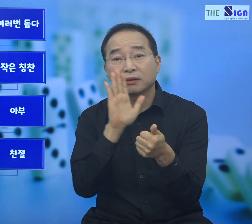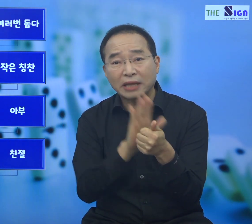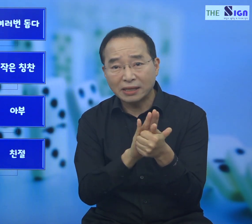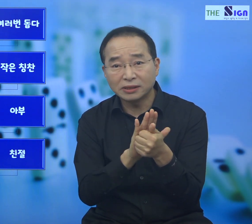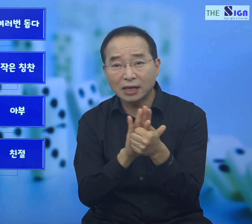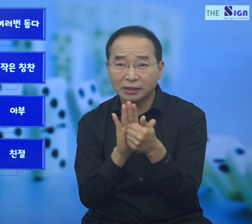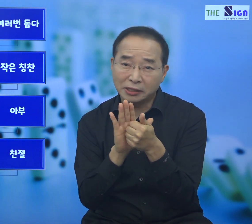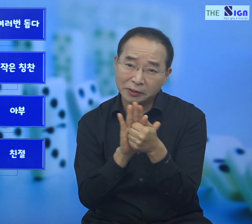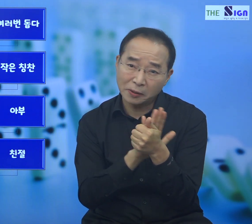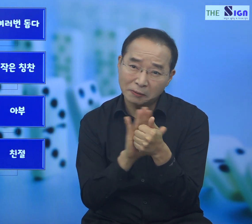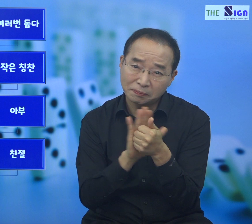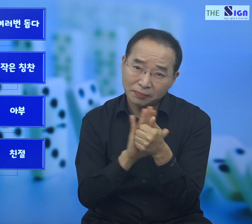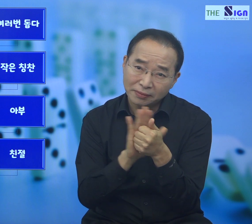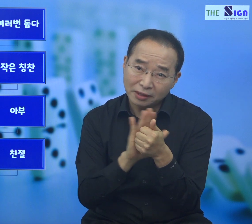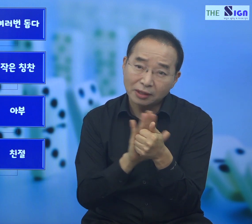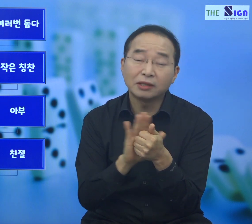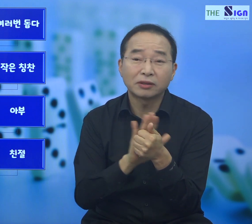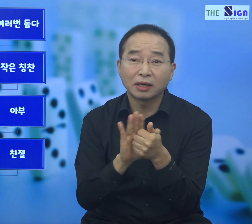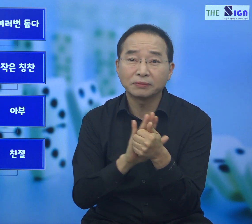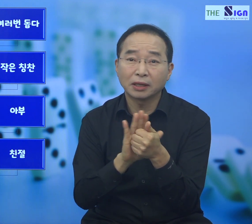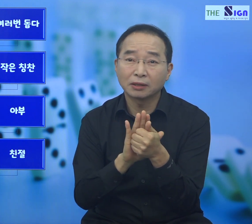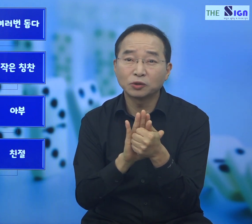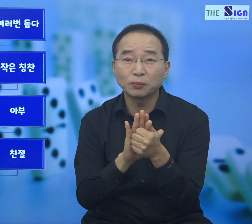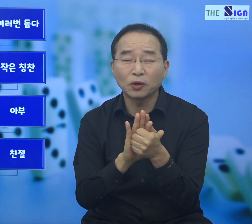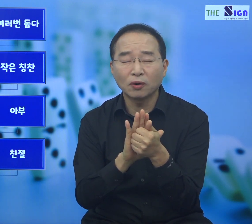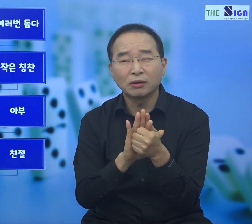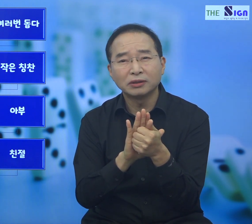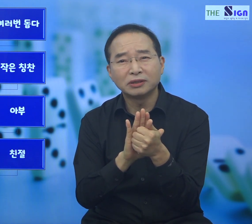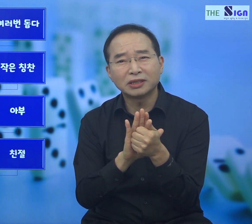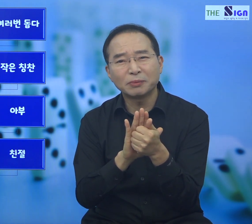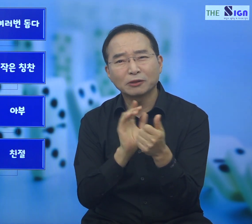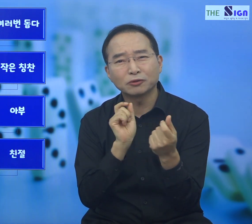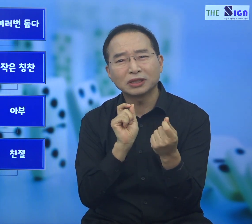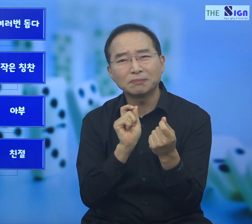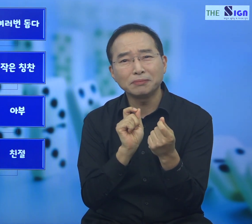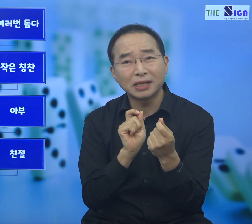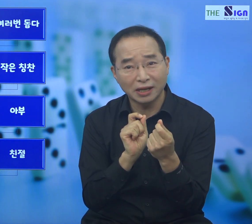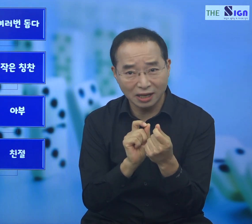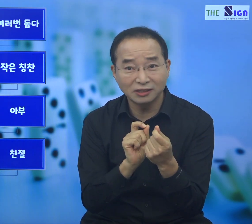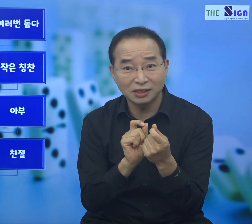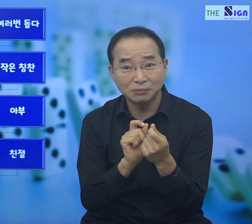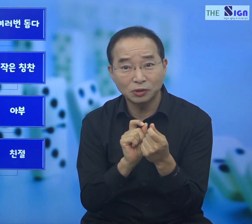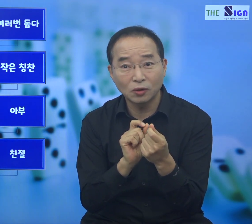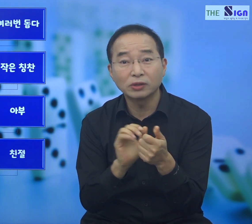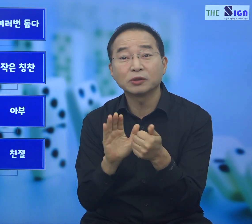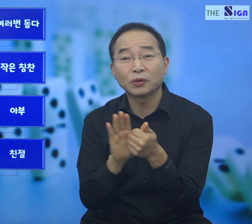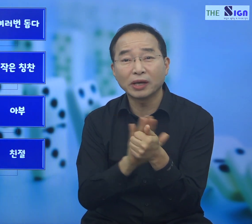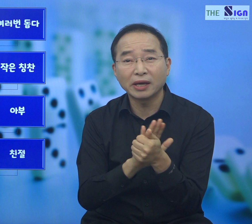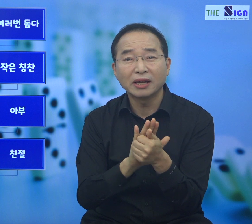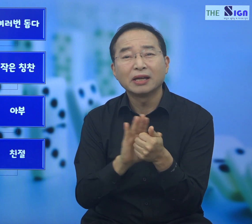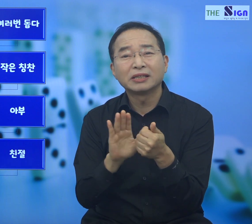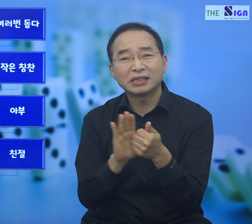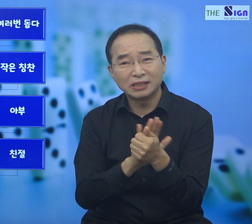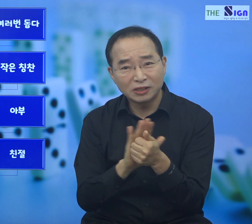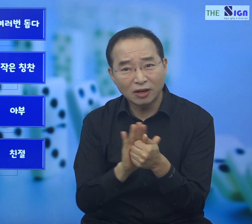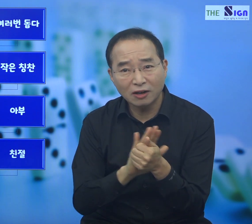된 상태에서 이렇게 합니다. 그리고 좀 더 느낌이 아주 친밀하게 하는 느낌이죠. 그래서 이게